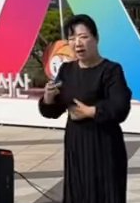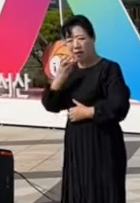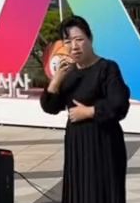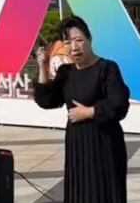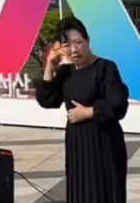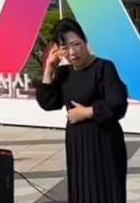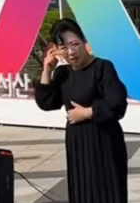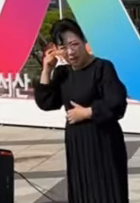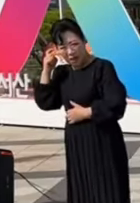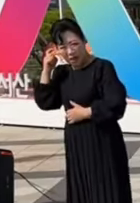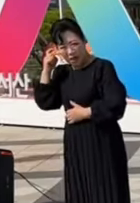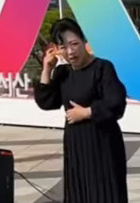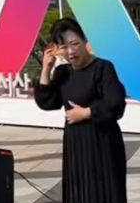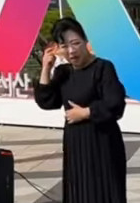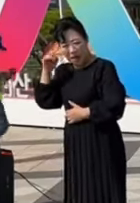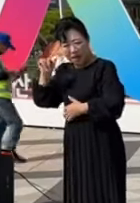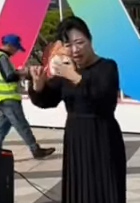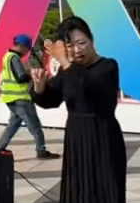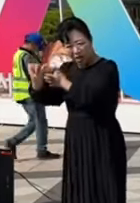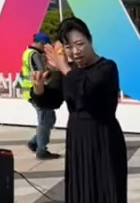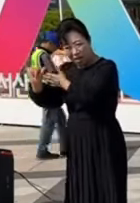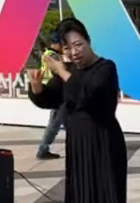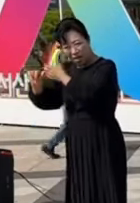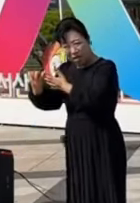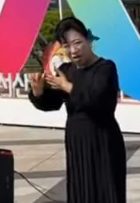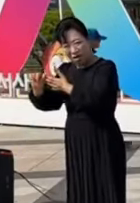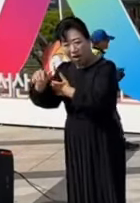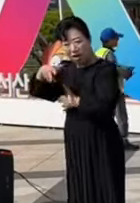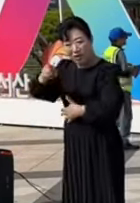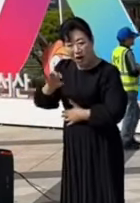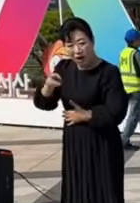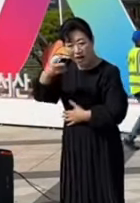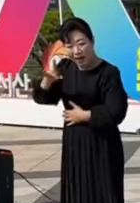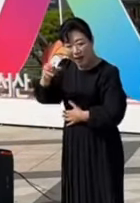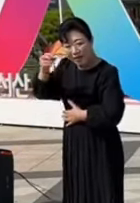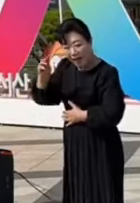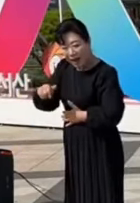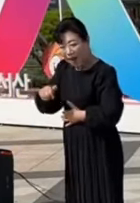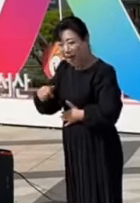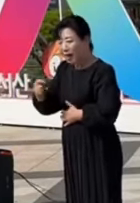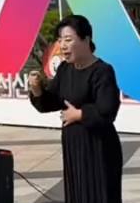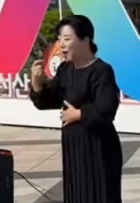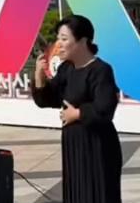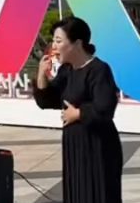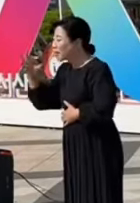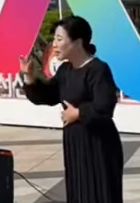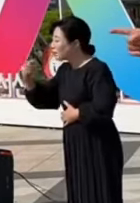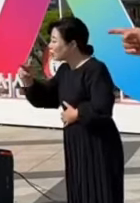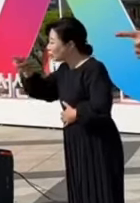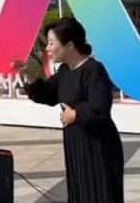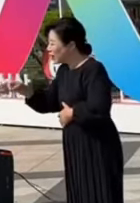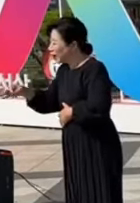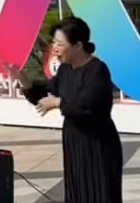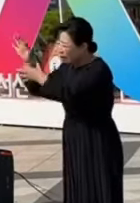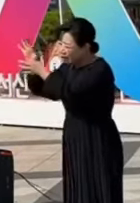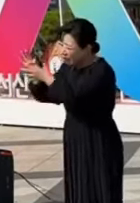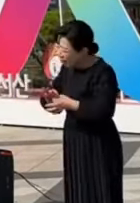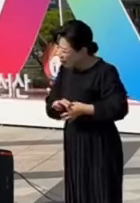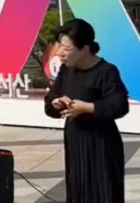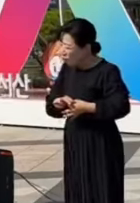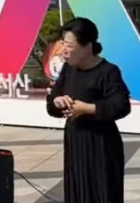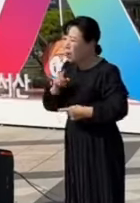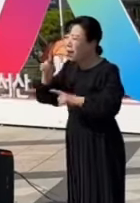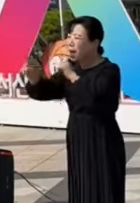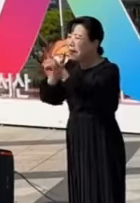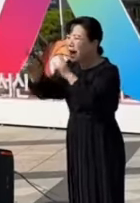서울의 소리에서 정대택하고 백은종하고 그렇게 나발을 불었는데 여러분들 안 믿으신 분들